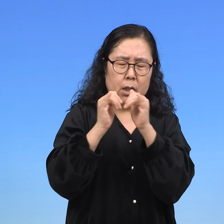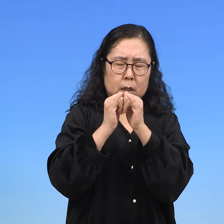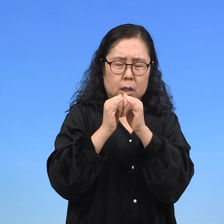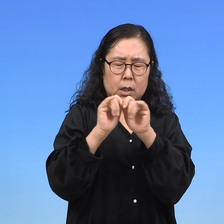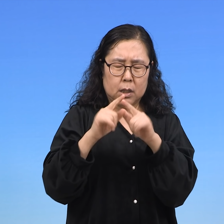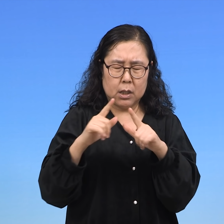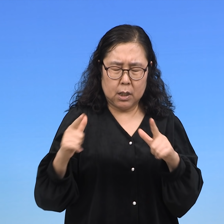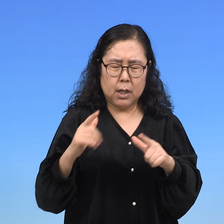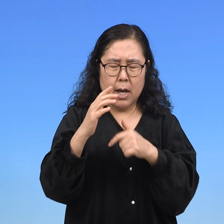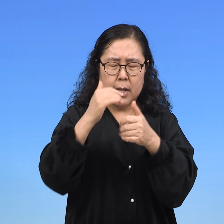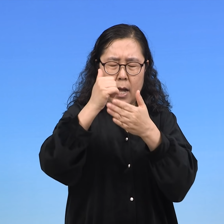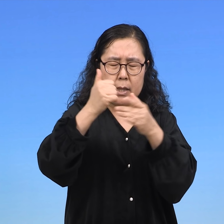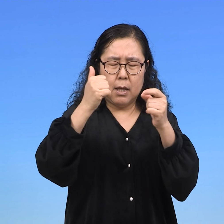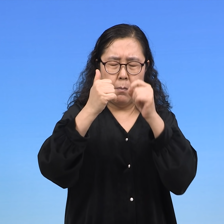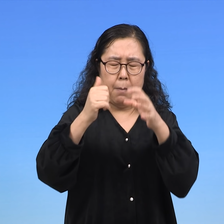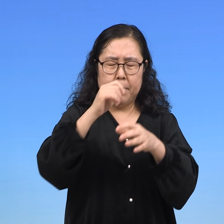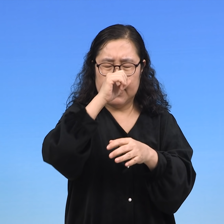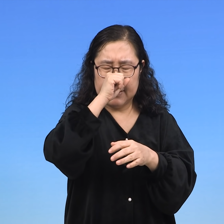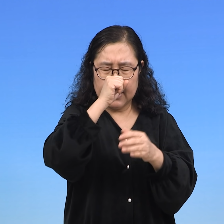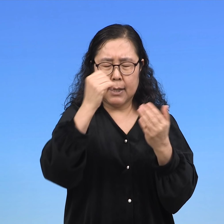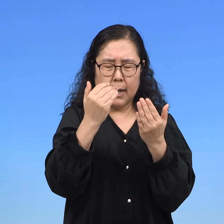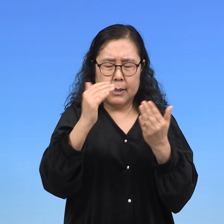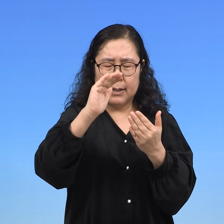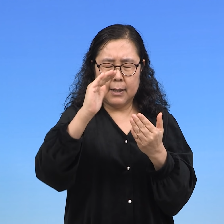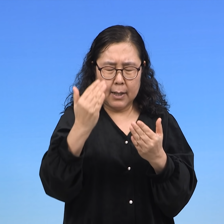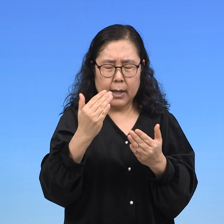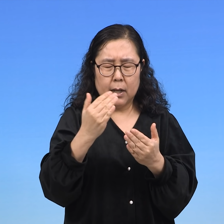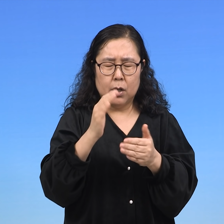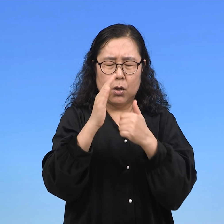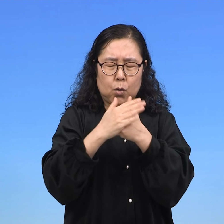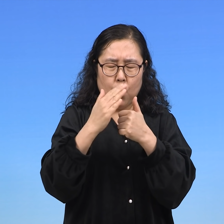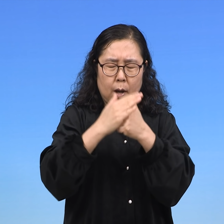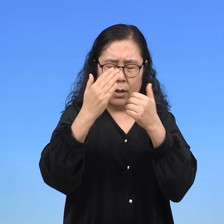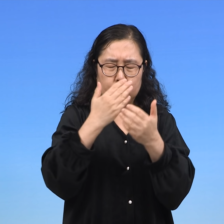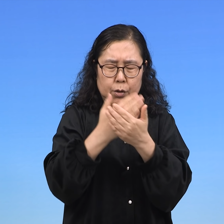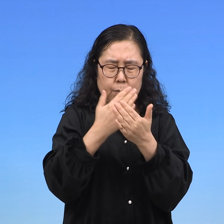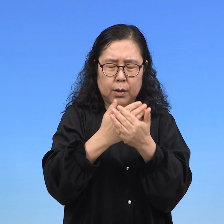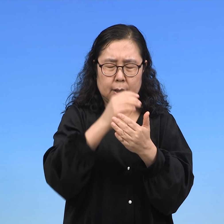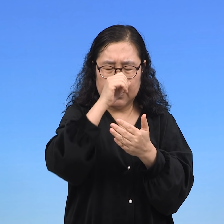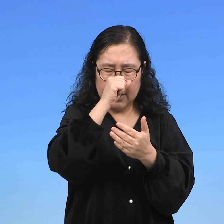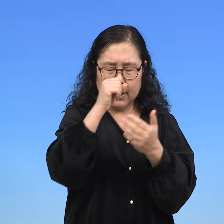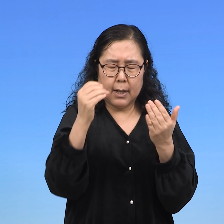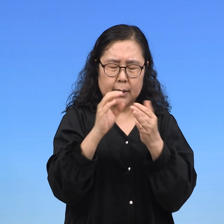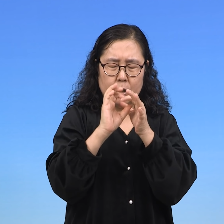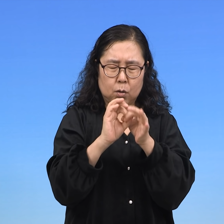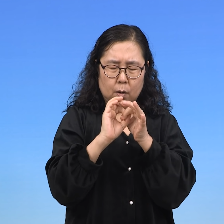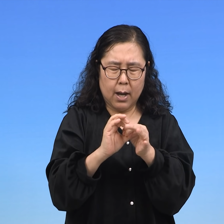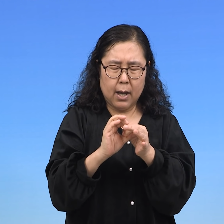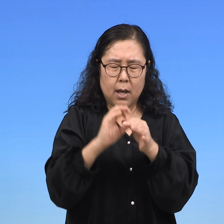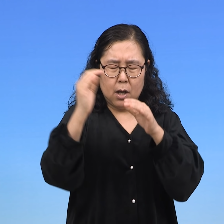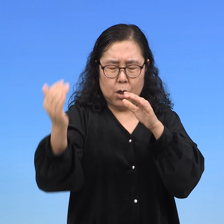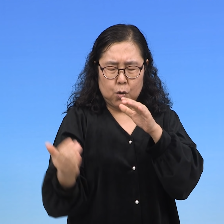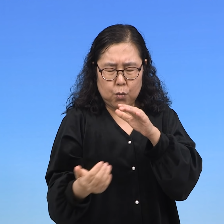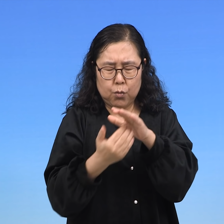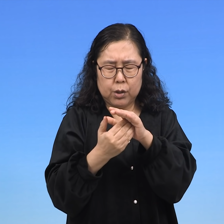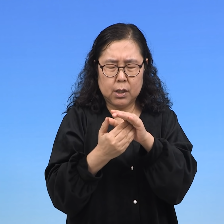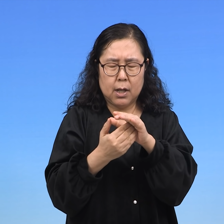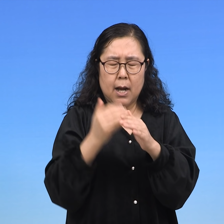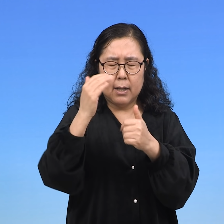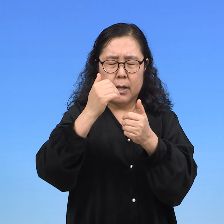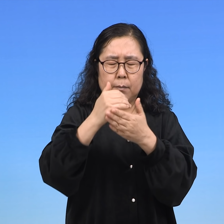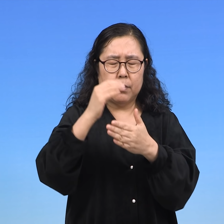하나님 앞에 착한 일이 되기를 아버지 도와주시옵소서. 이 착한 일을 통하여 이루어 가실